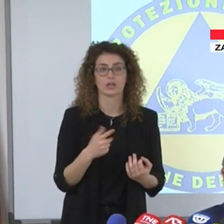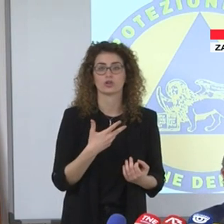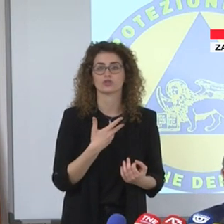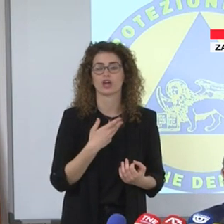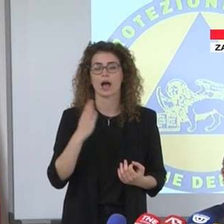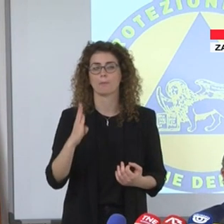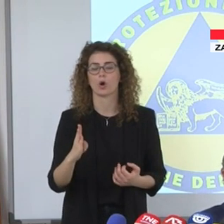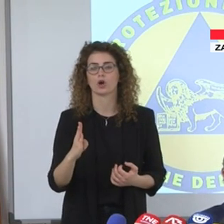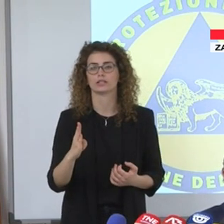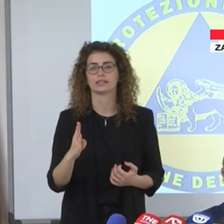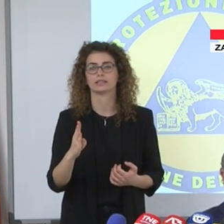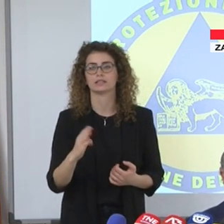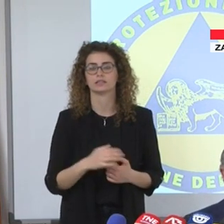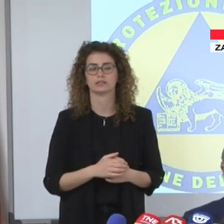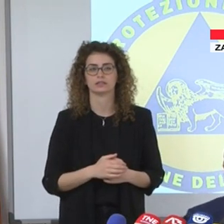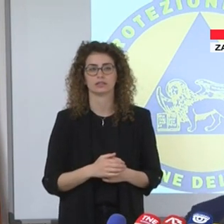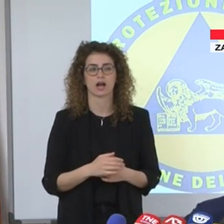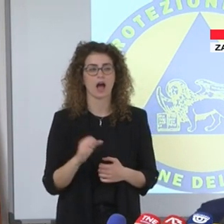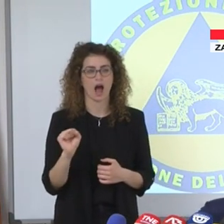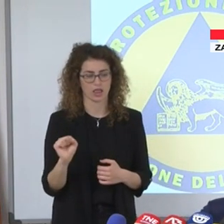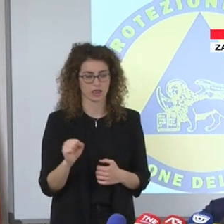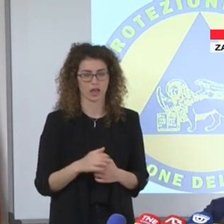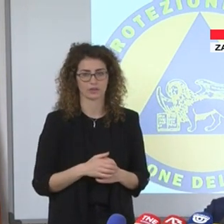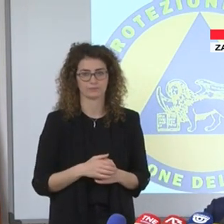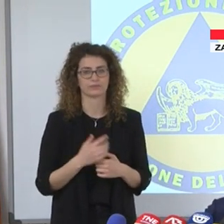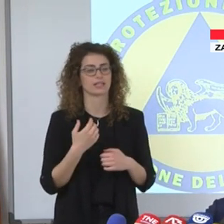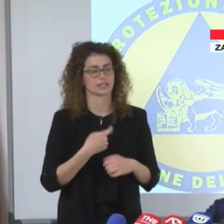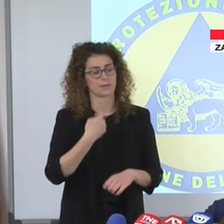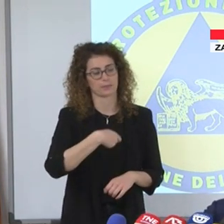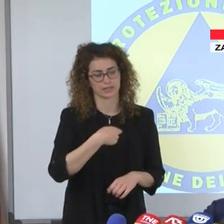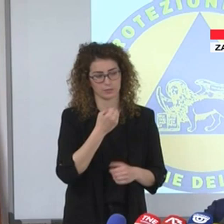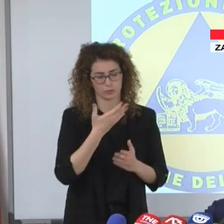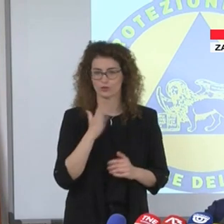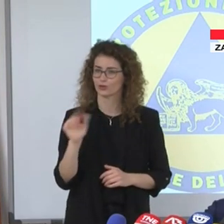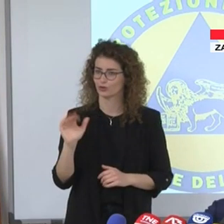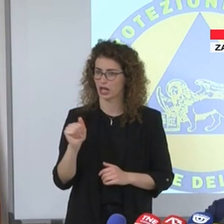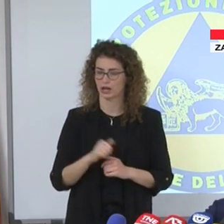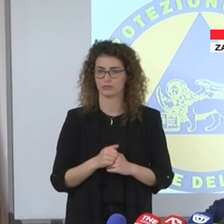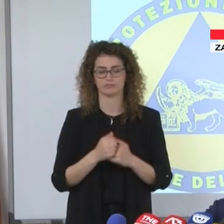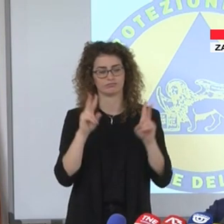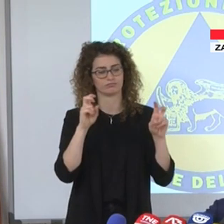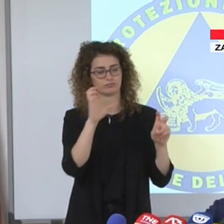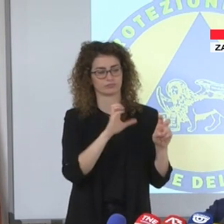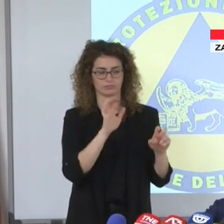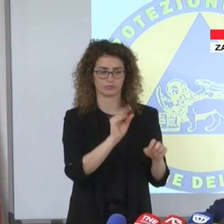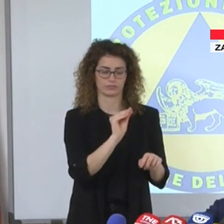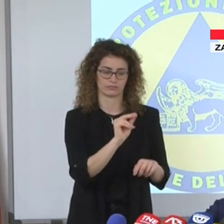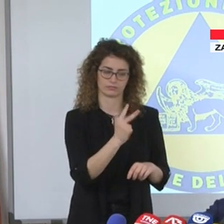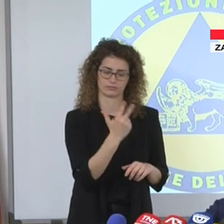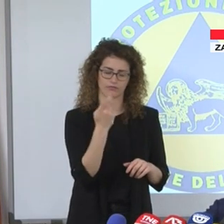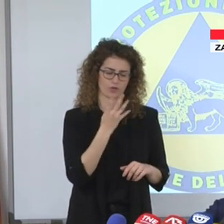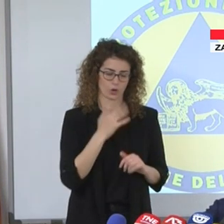C'è Bonet e poi Alda immagino. Sì, Presidente, buongiorno. Ciao. Sul tema di turismo, tre domande rapide.